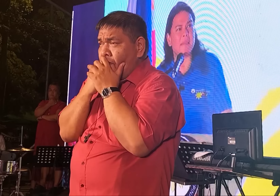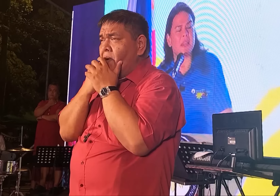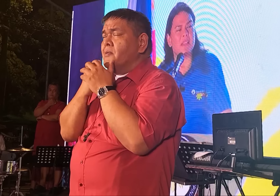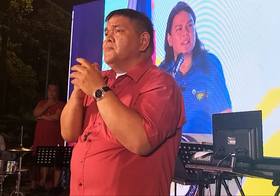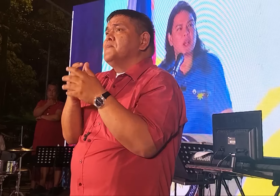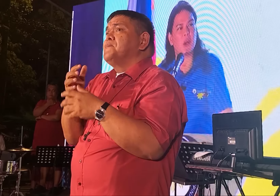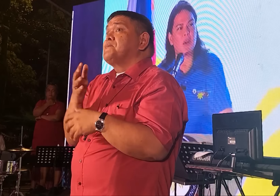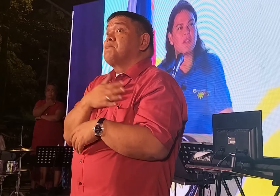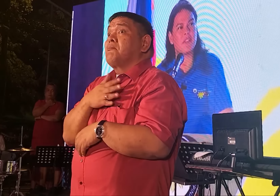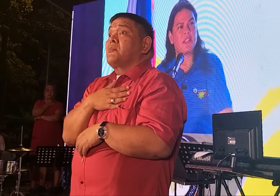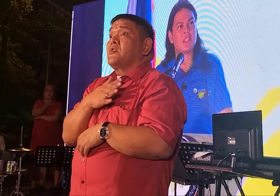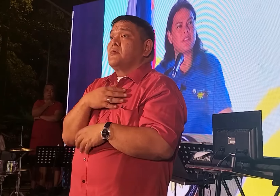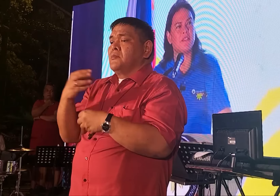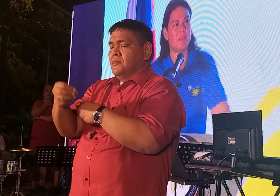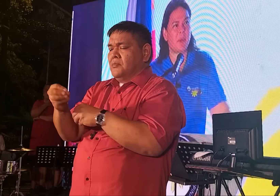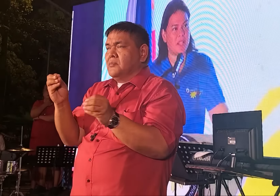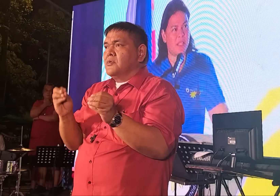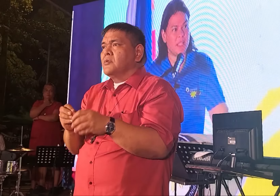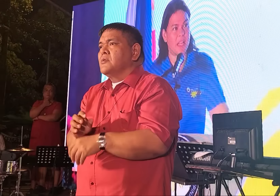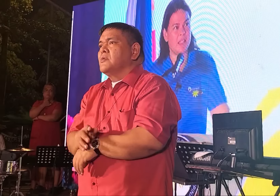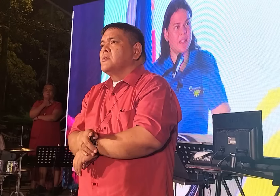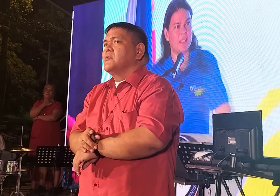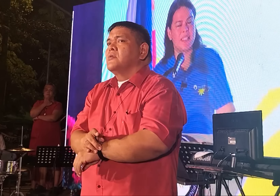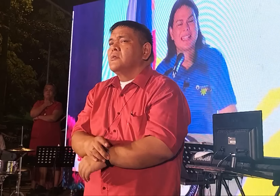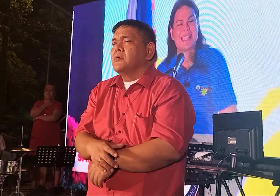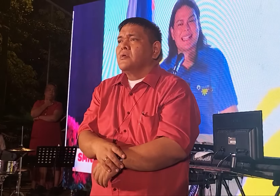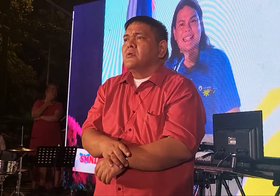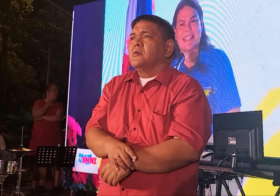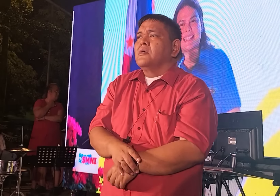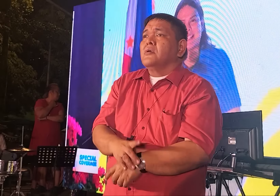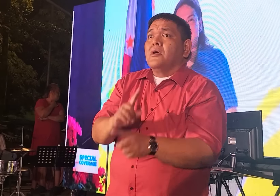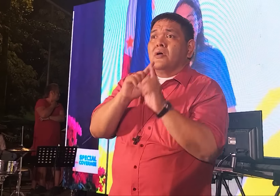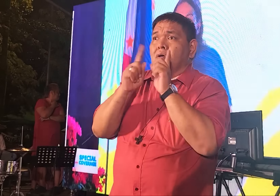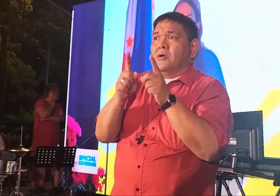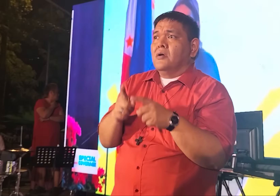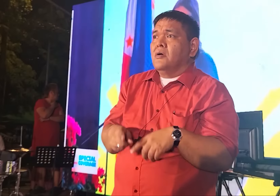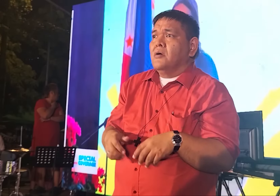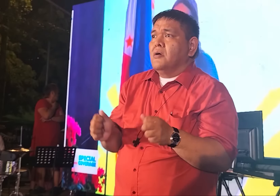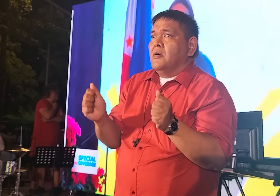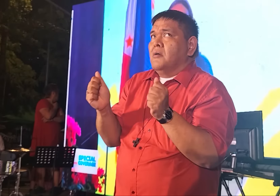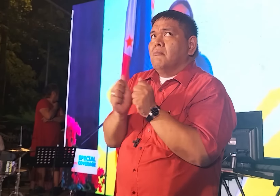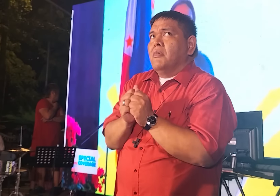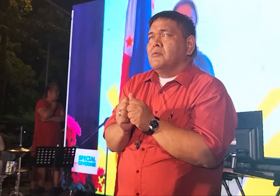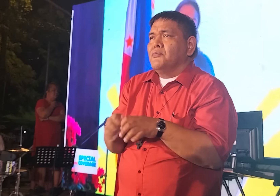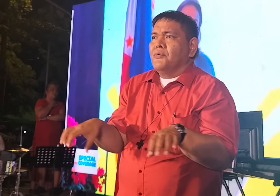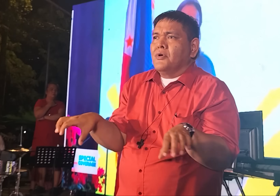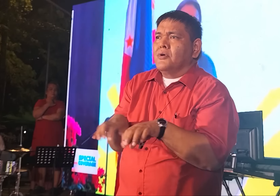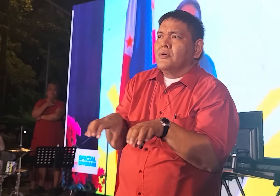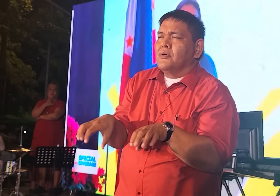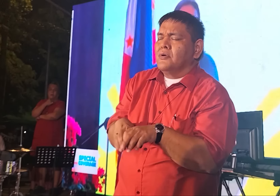Noon din sa amin, sa Office of the Vice President, sabi ng isang kasamahan namin,